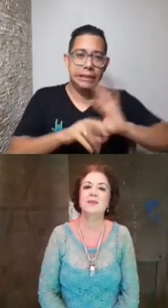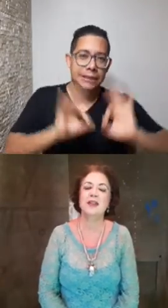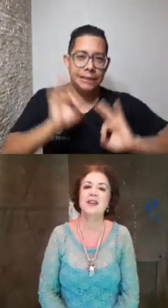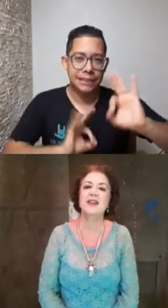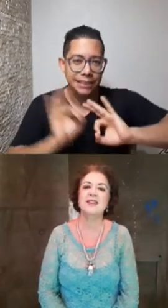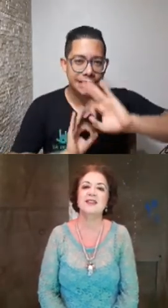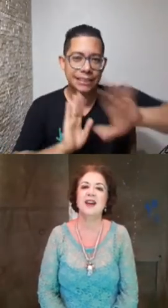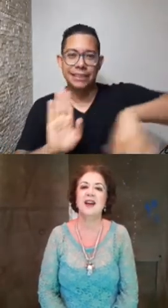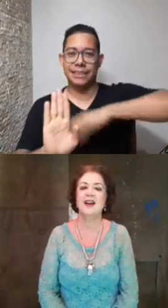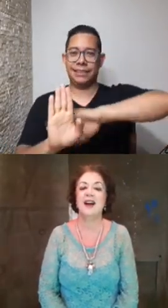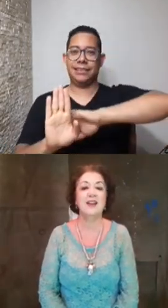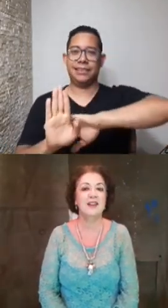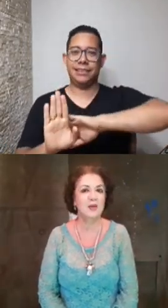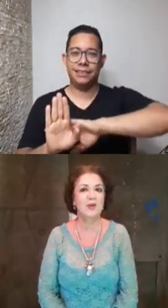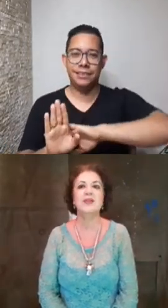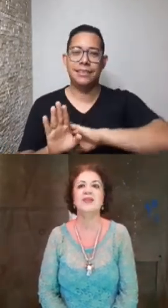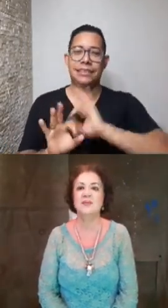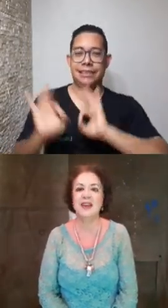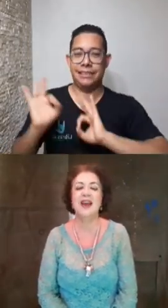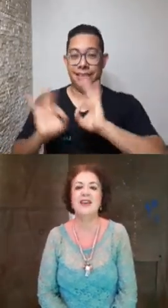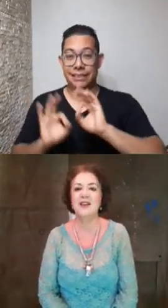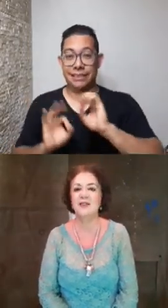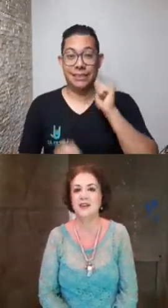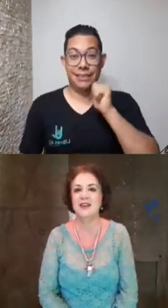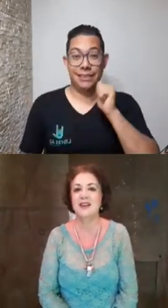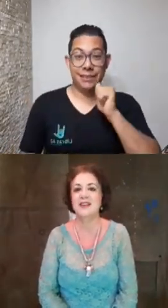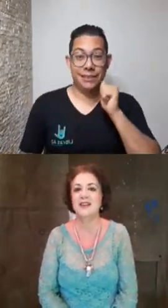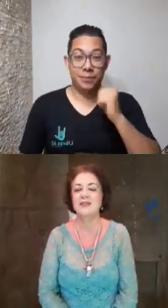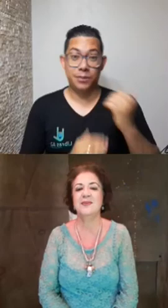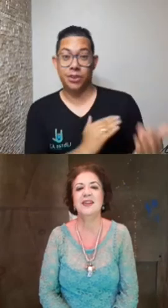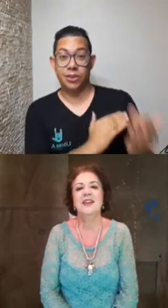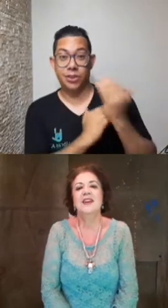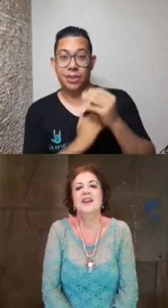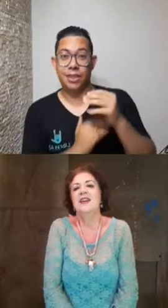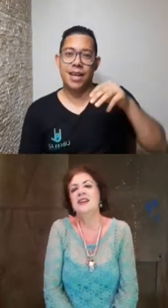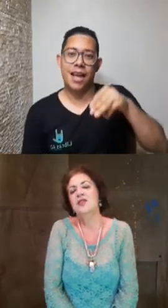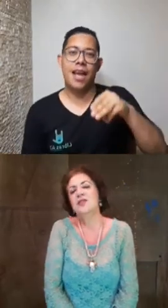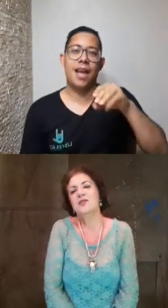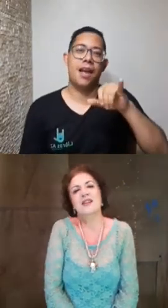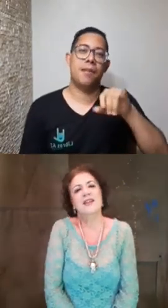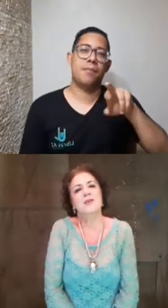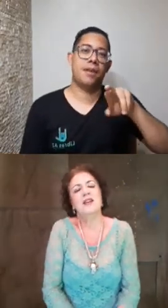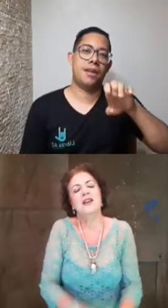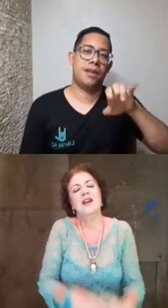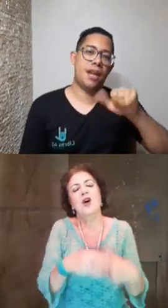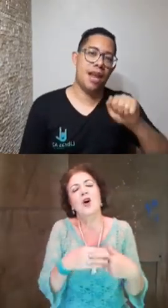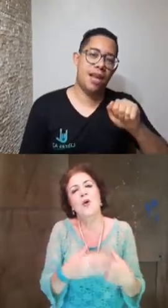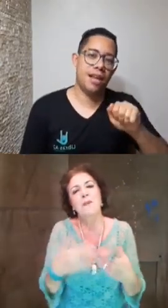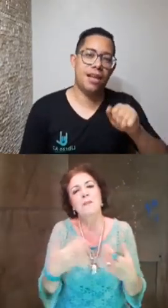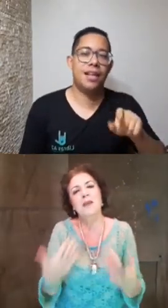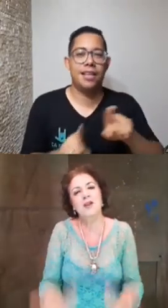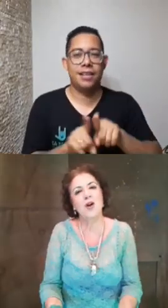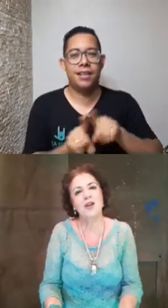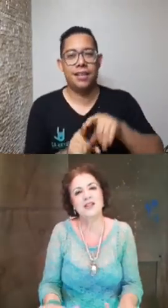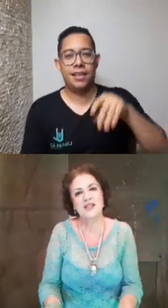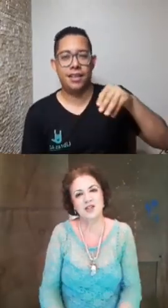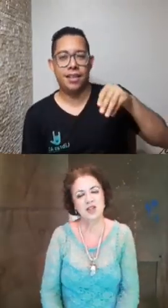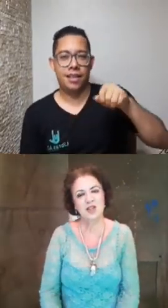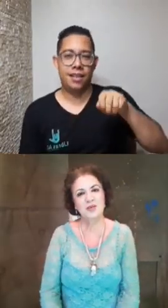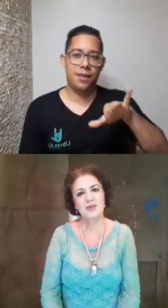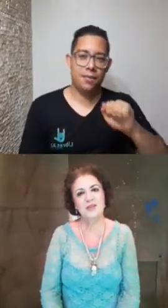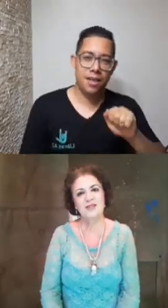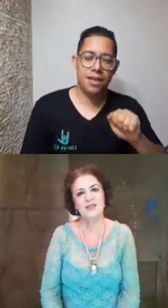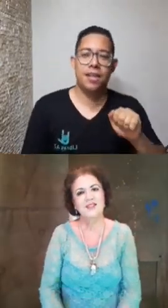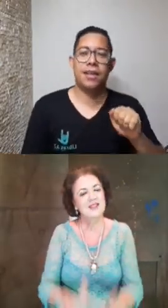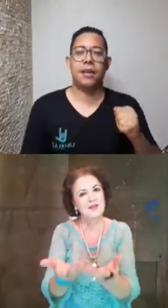pelas meninas da Agridoce, a Mireia e a Fernanda. E isso daqui não teria o menor